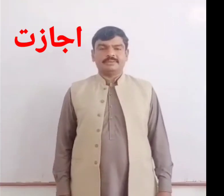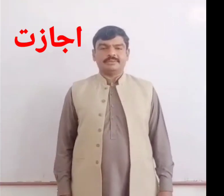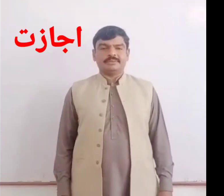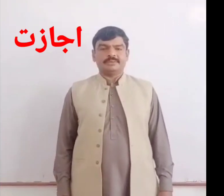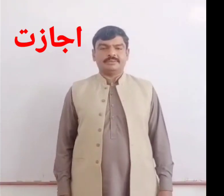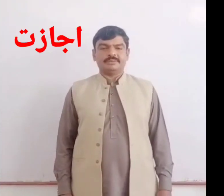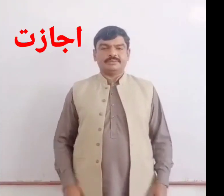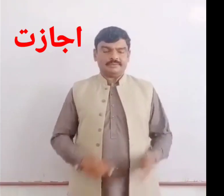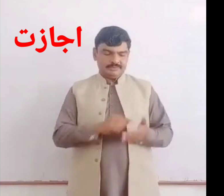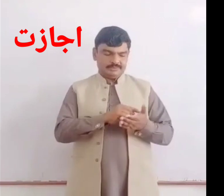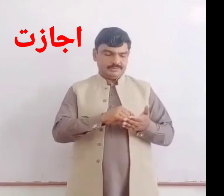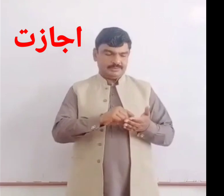इजाज़त,